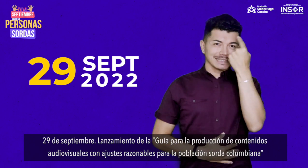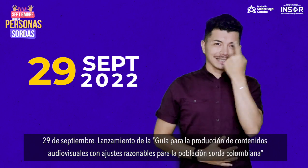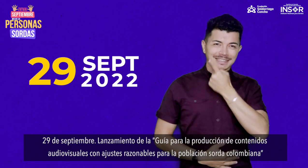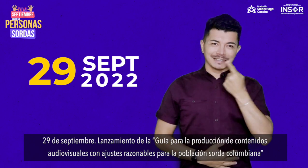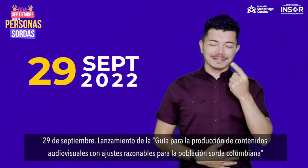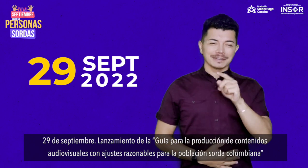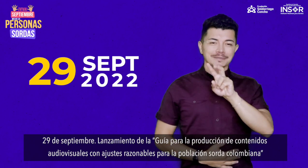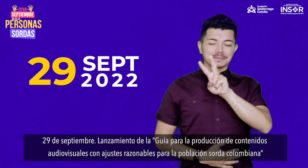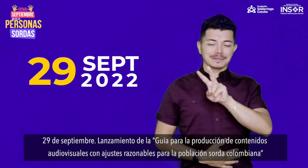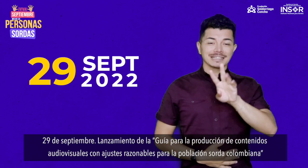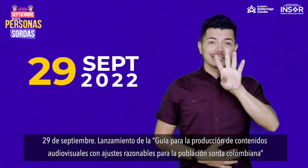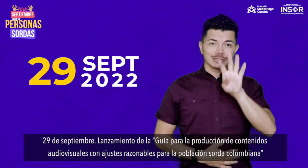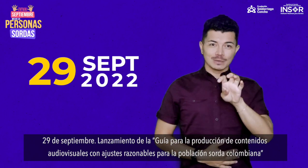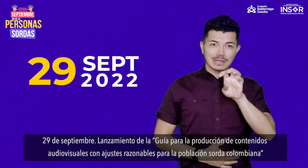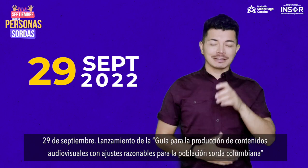...29 de septiembre...